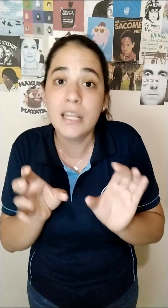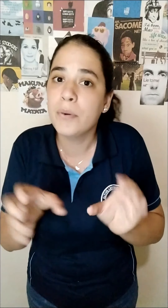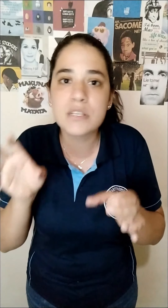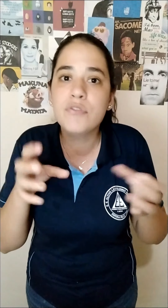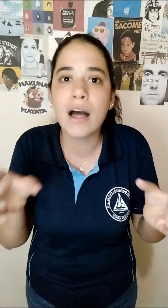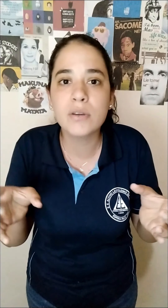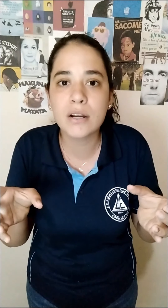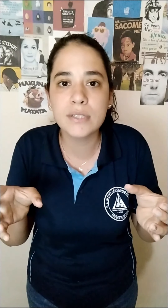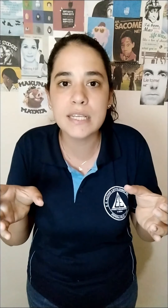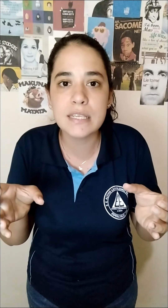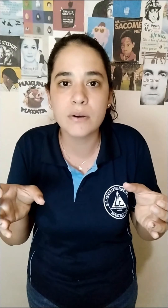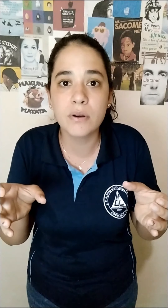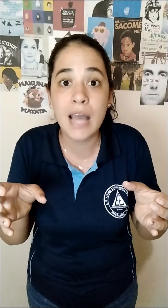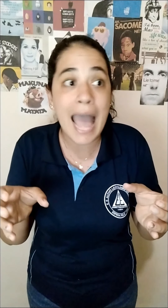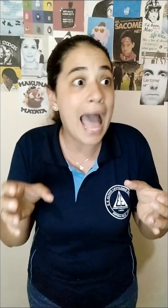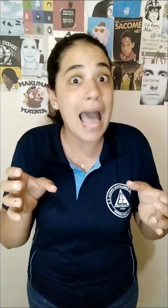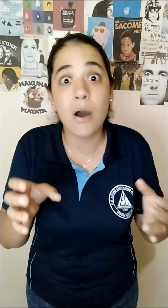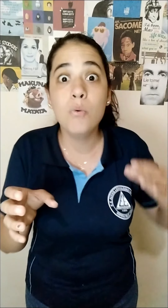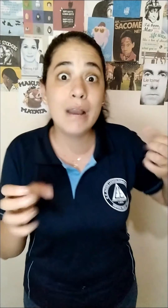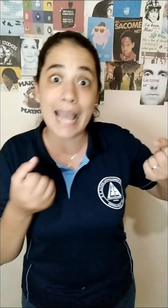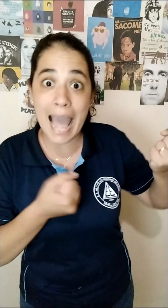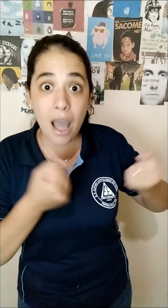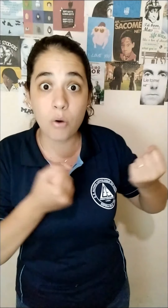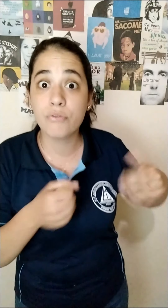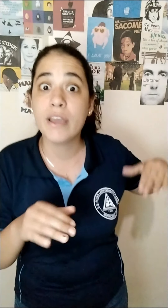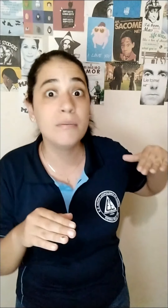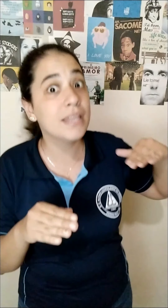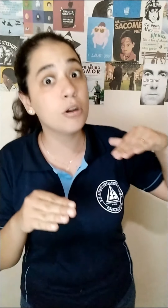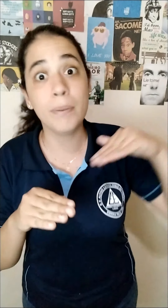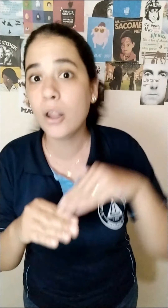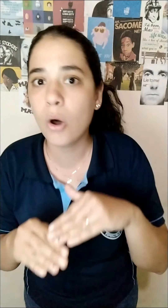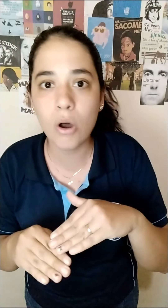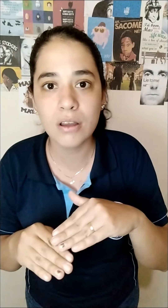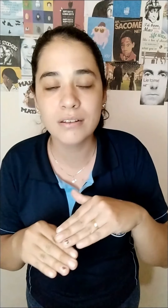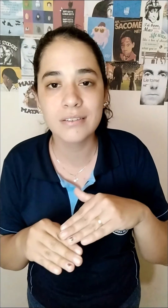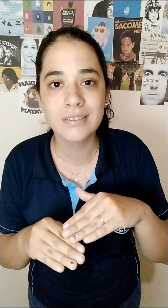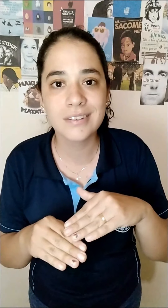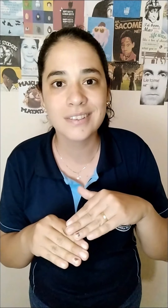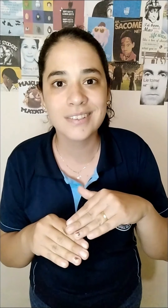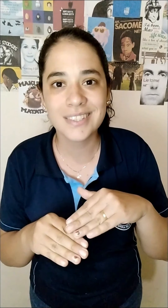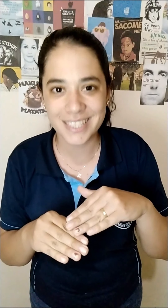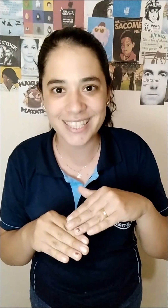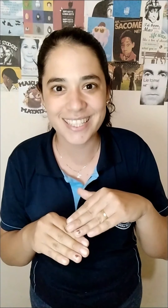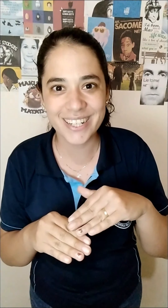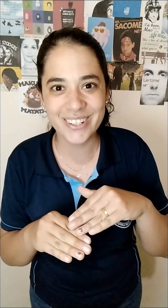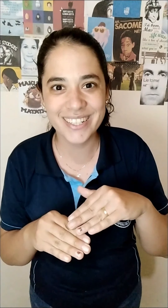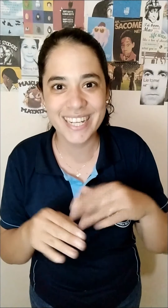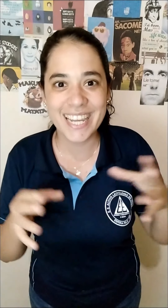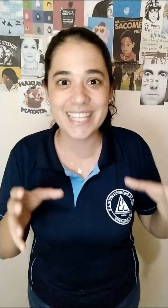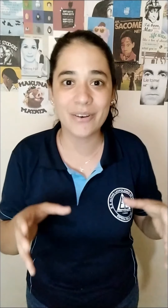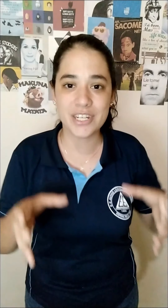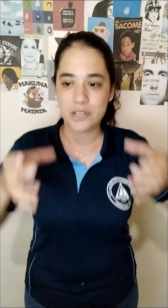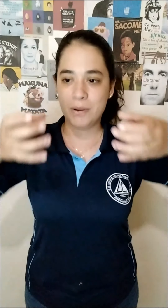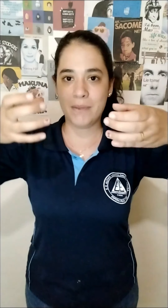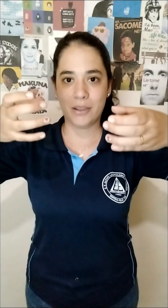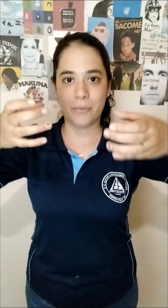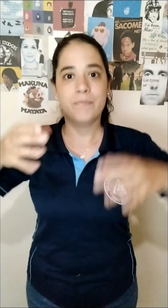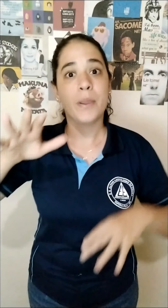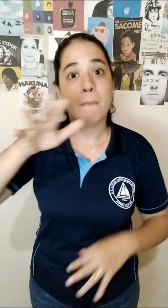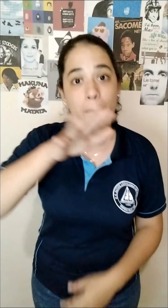depois eu falo o que aconteceu. Ah, um carro veio e me atropelou. Entendeu? Então a gente primeiro